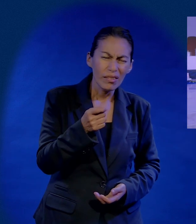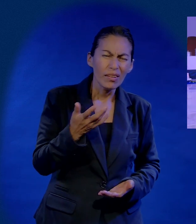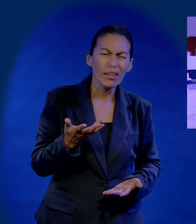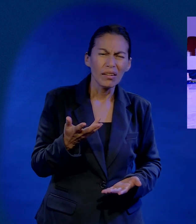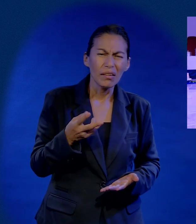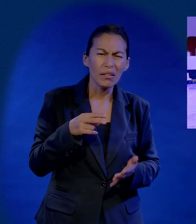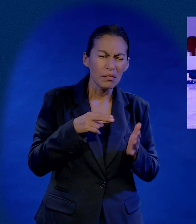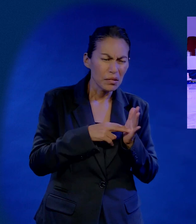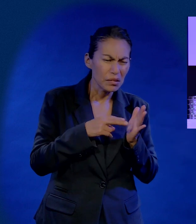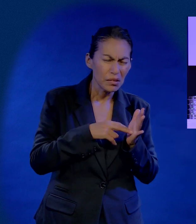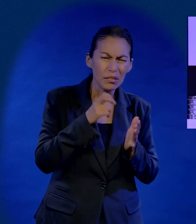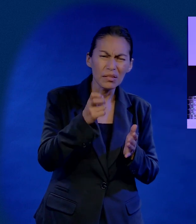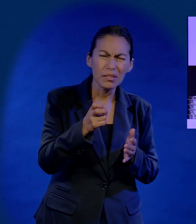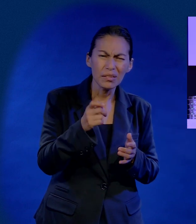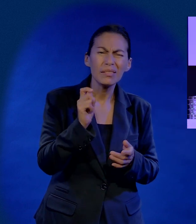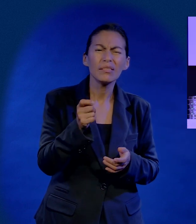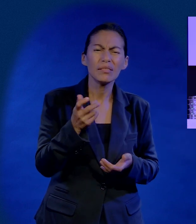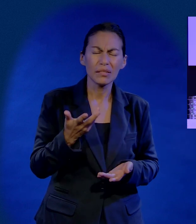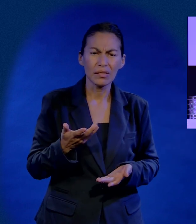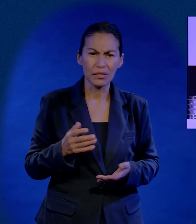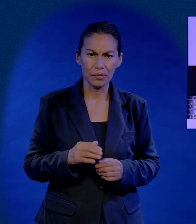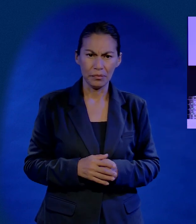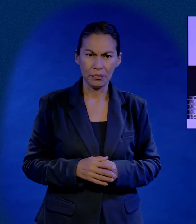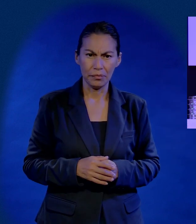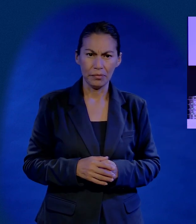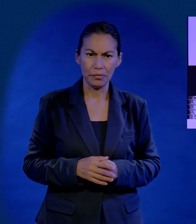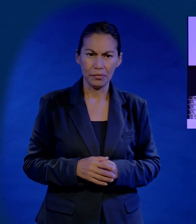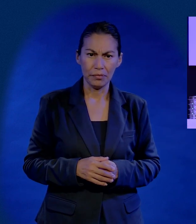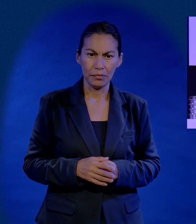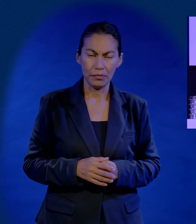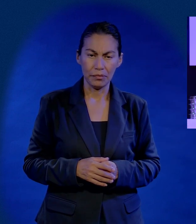¿Qué significa este versículo para usted?